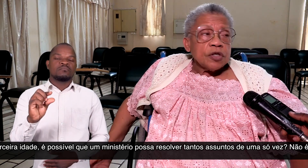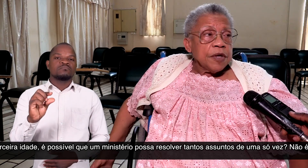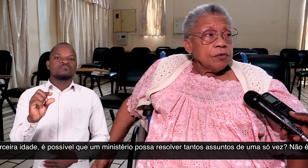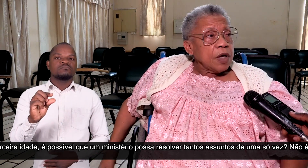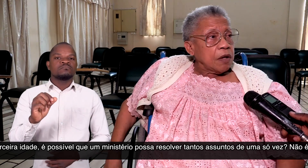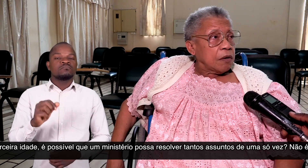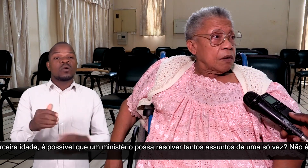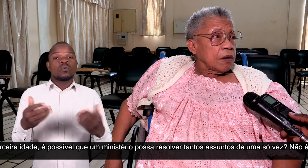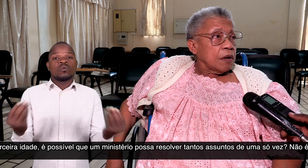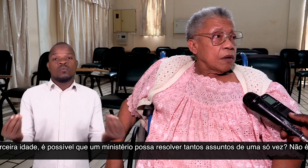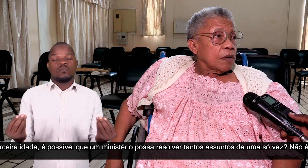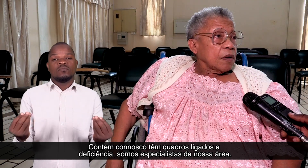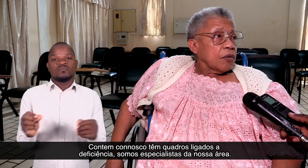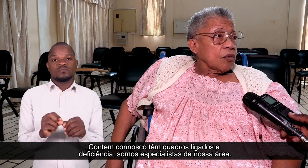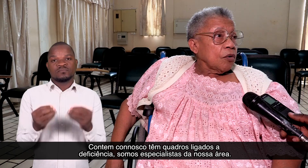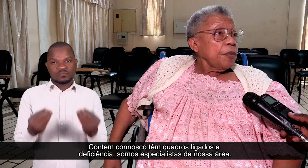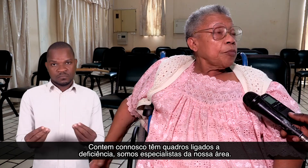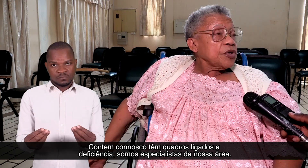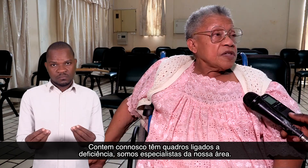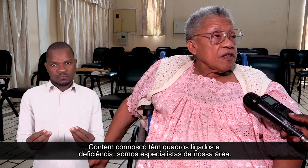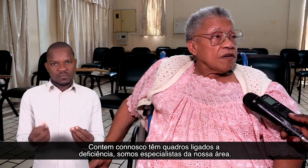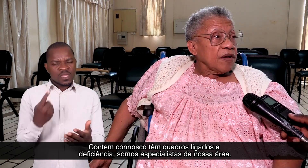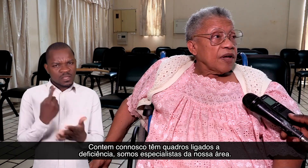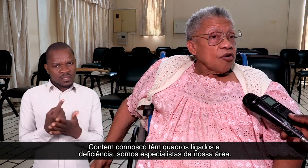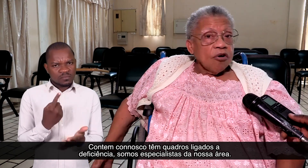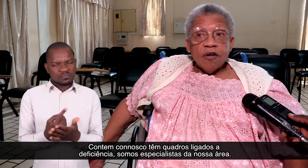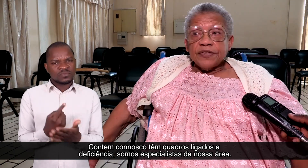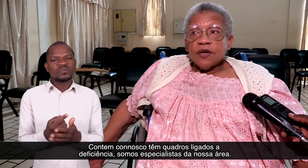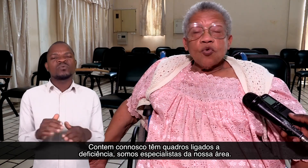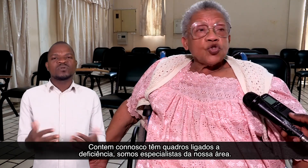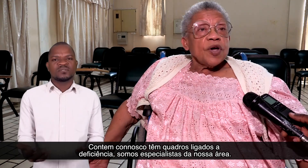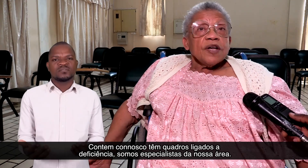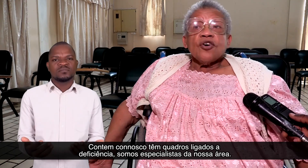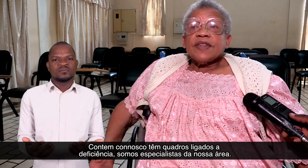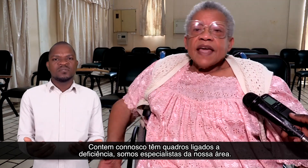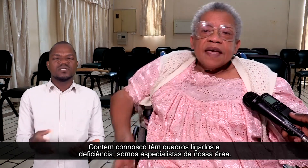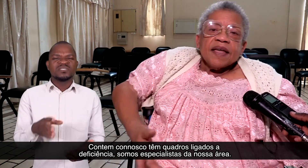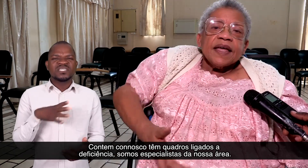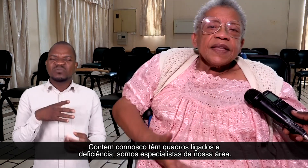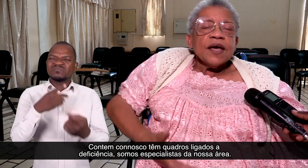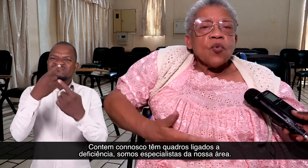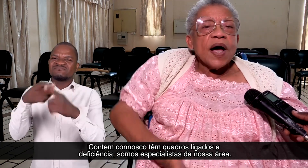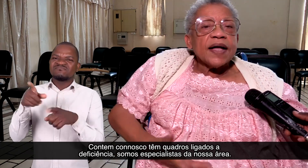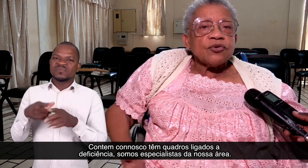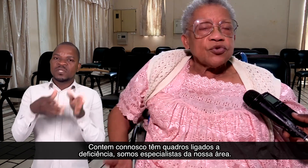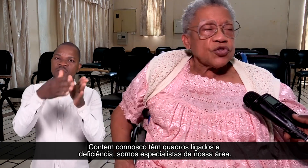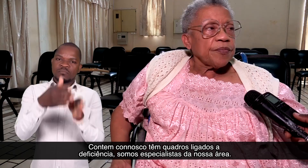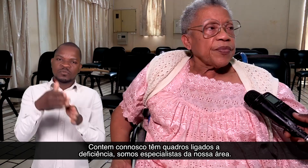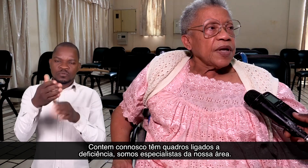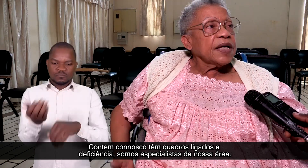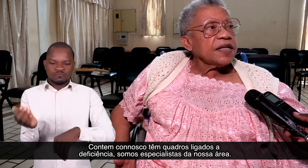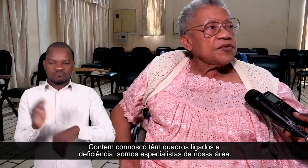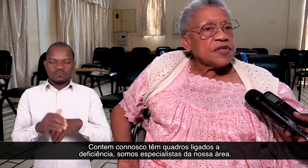menos orçamento tem. Como é que pode ser? Contem com os... Não, tem